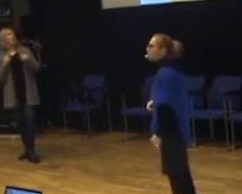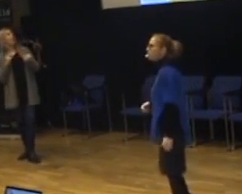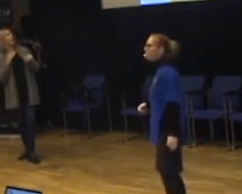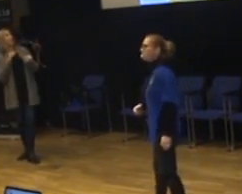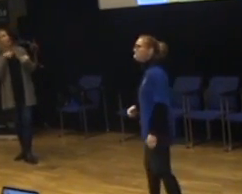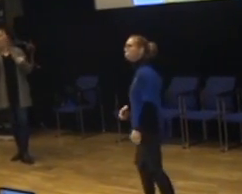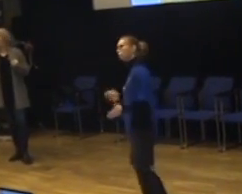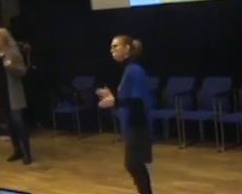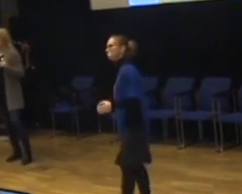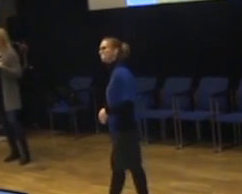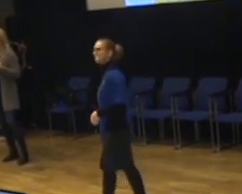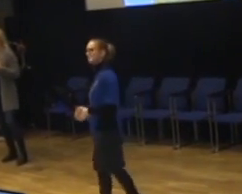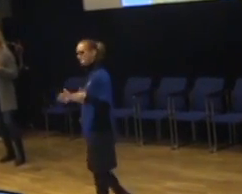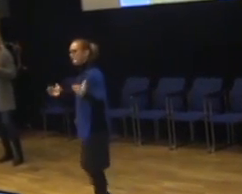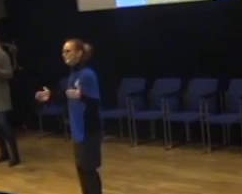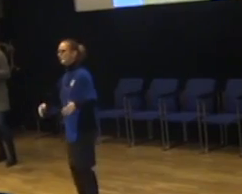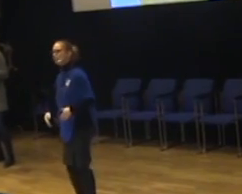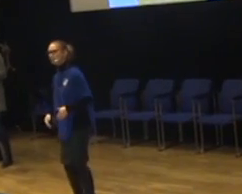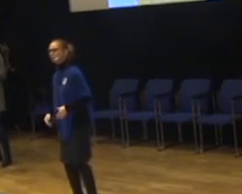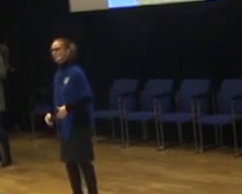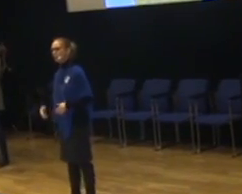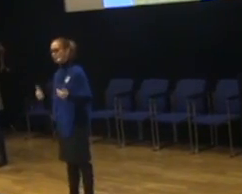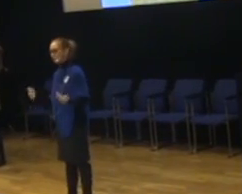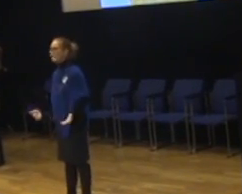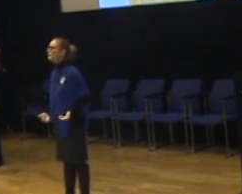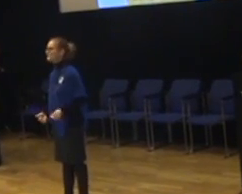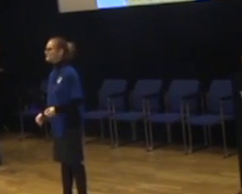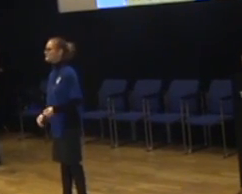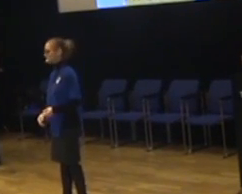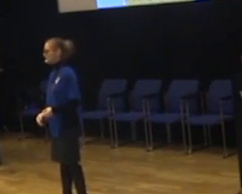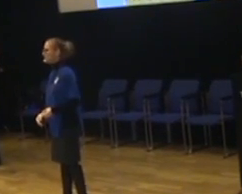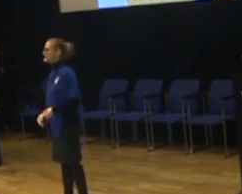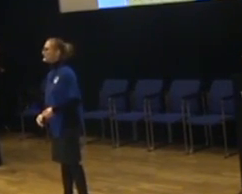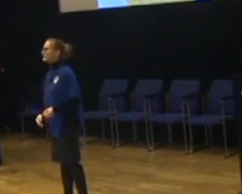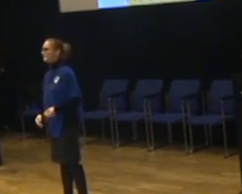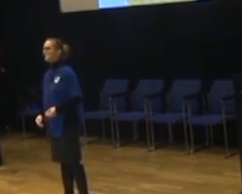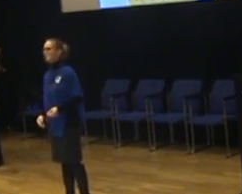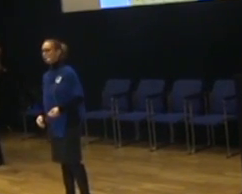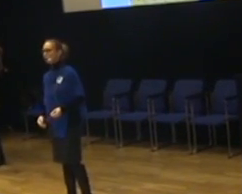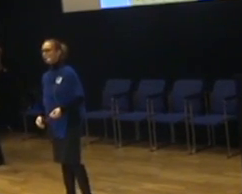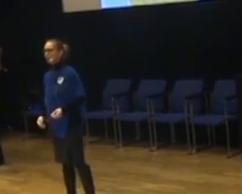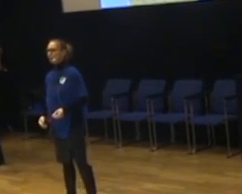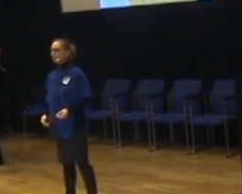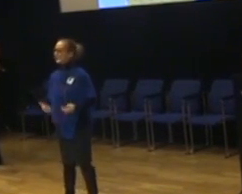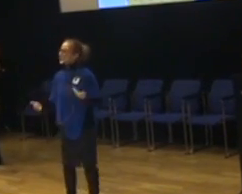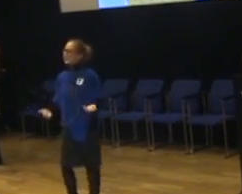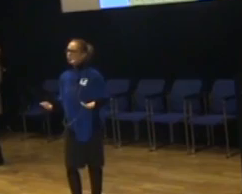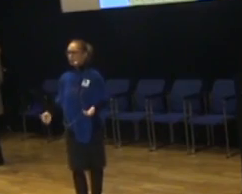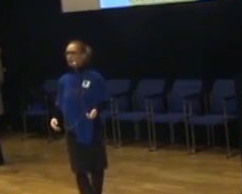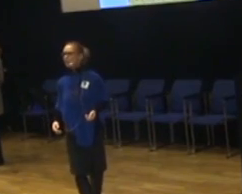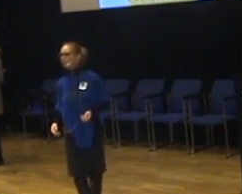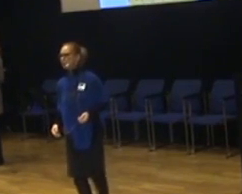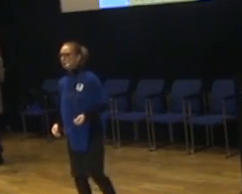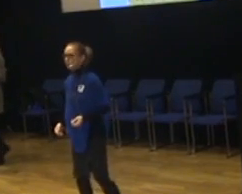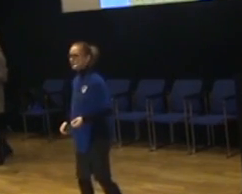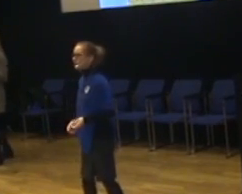så har vi Nalle Maja. Hon kommer förmodligen att sköta det mesta sådär. Men hon har ganska många behov. Vi se om jag